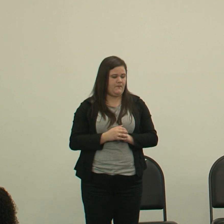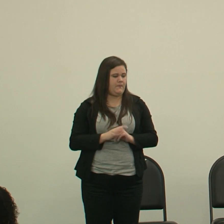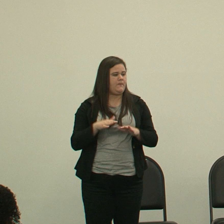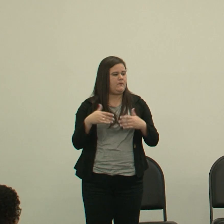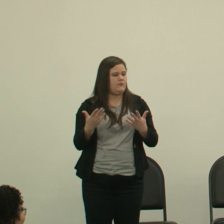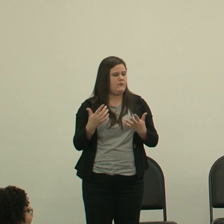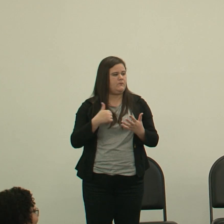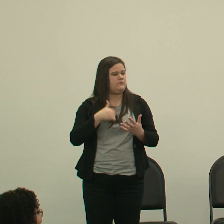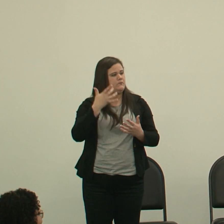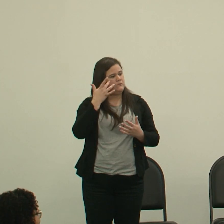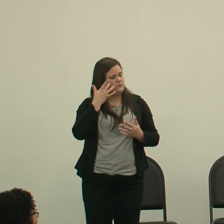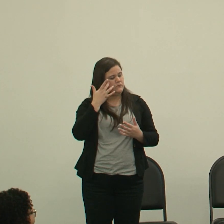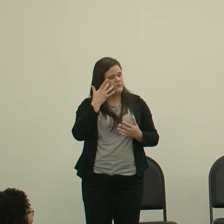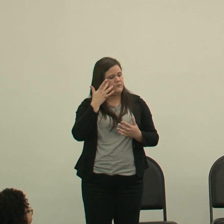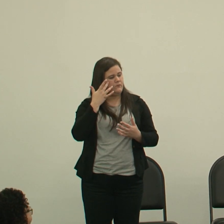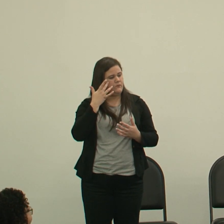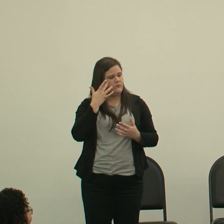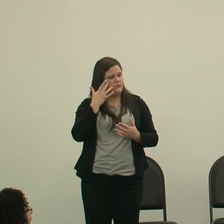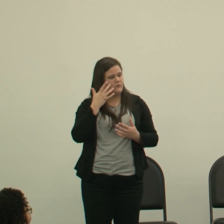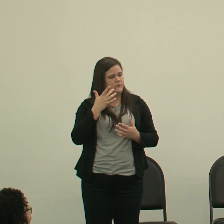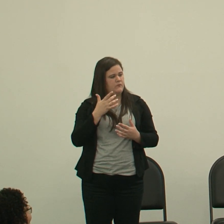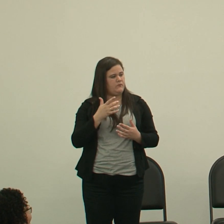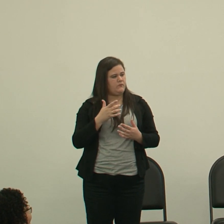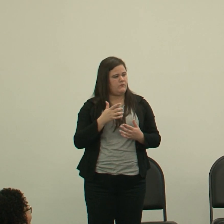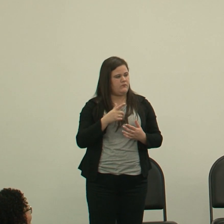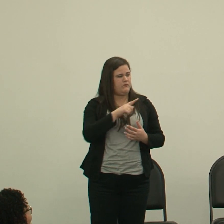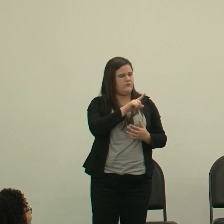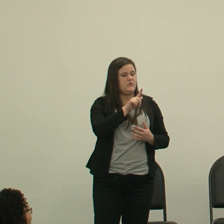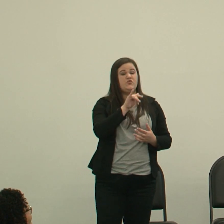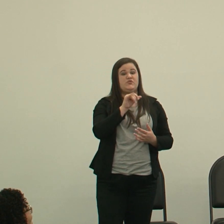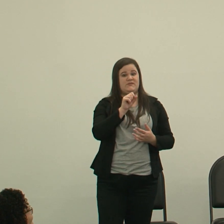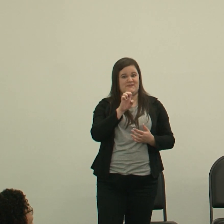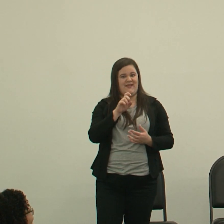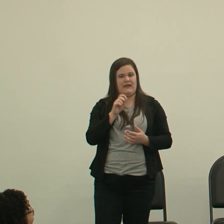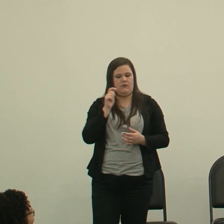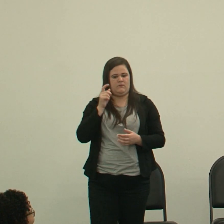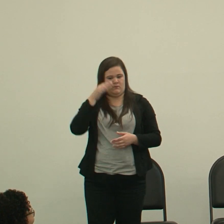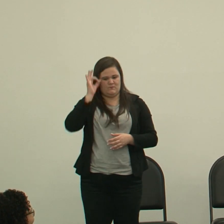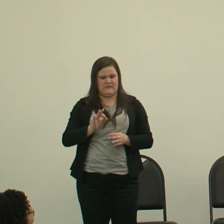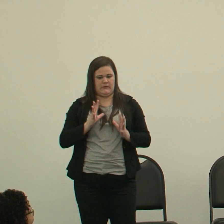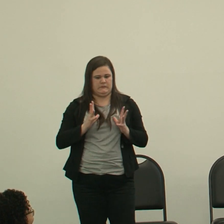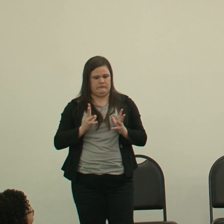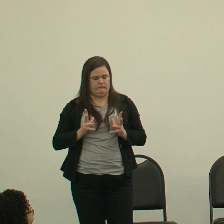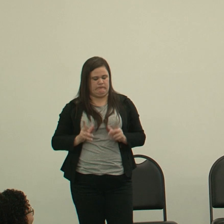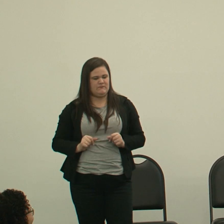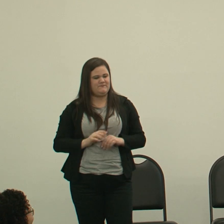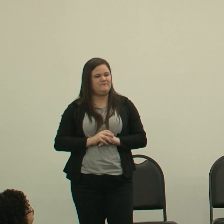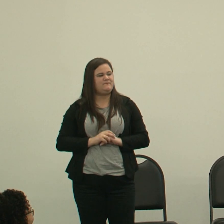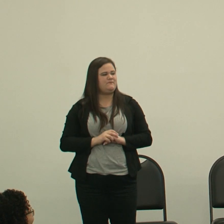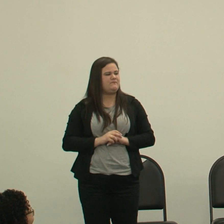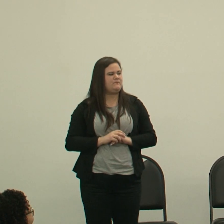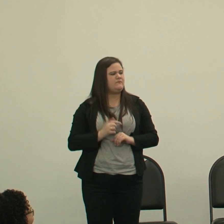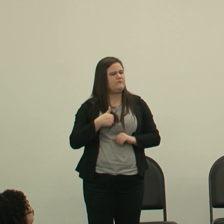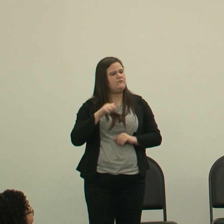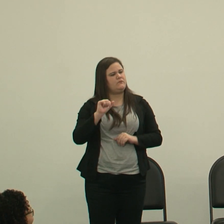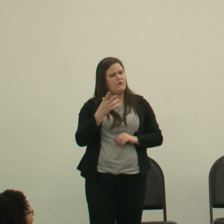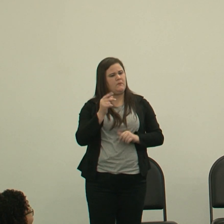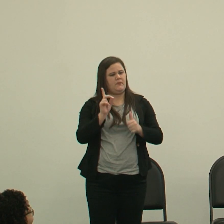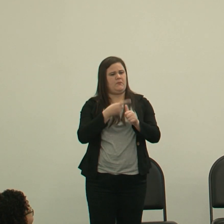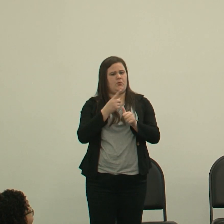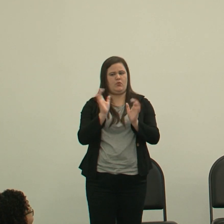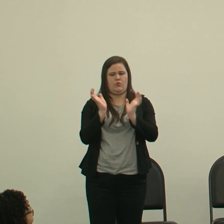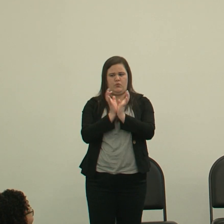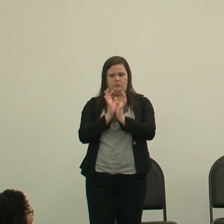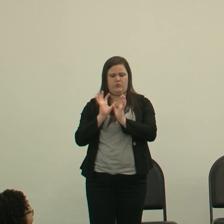aí eu acho assim, em termos de... Gisele é Caxias, hein? Agora, olha só, eu acho que primeiro eles podem se dividir em